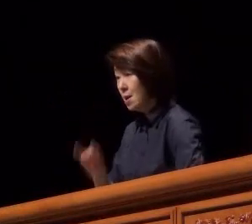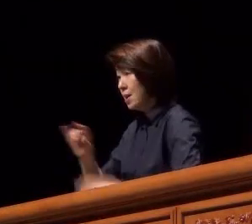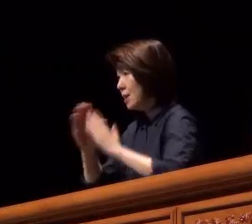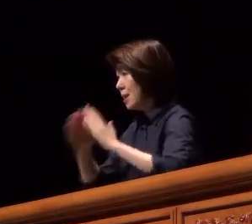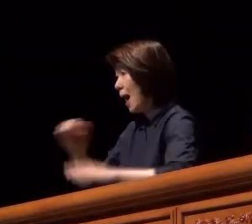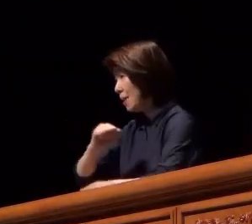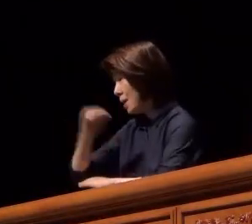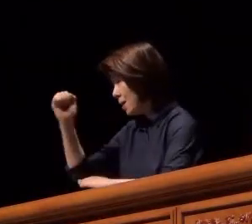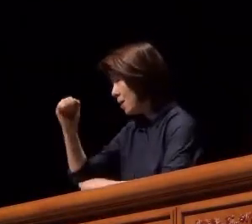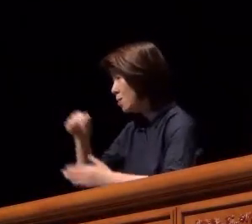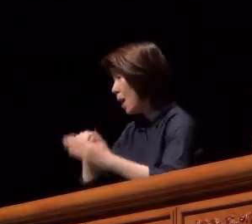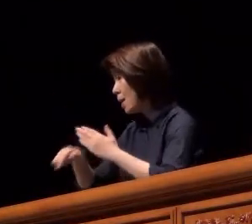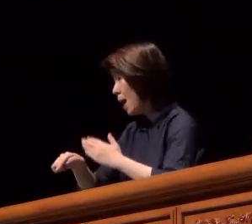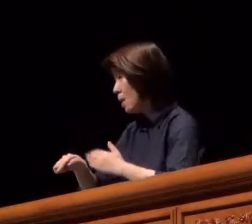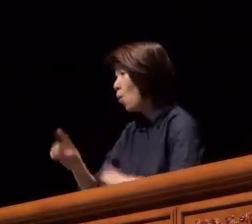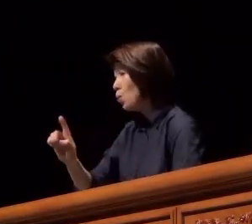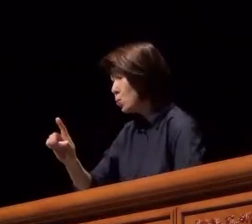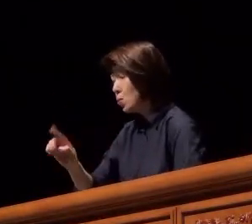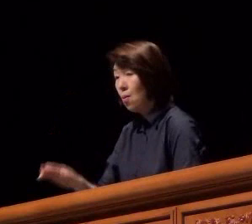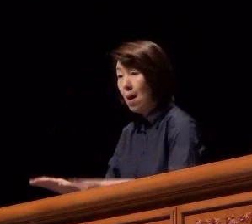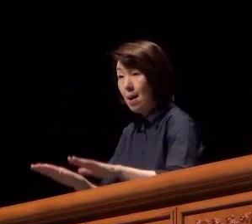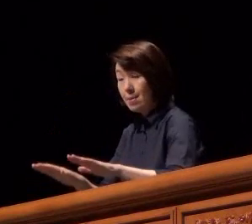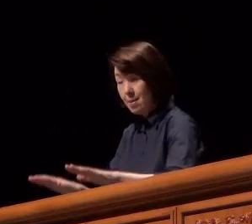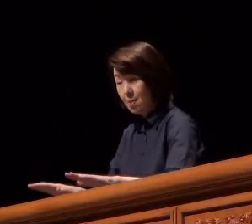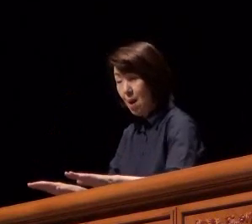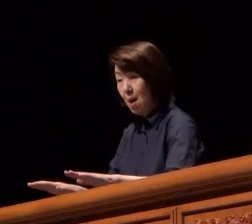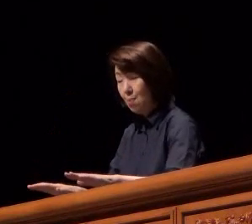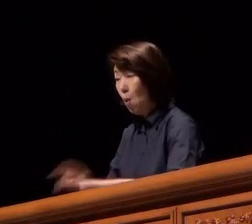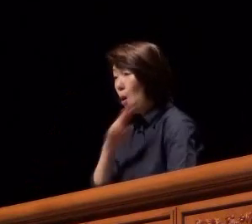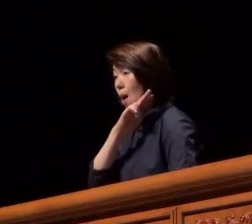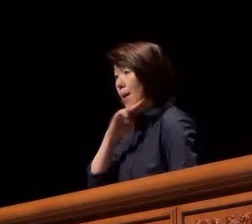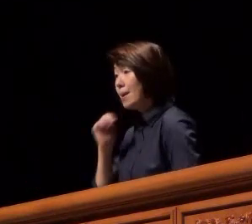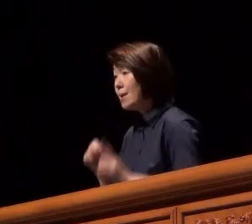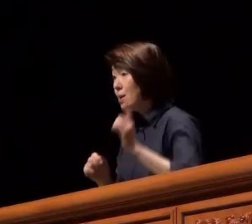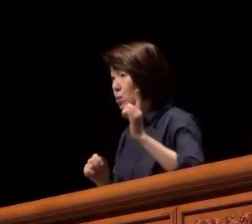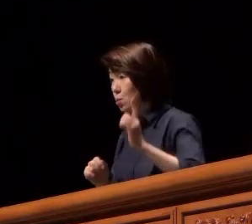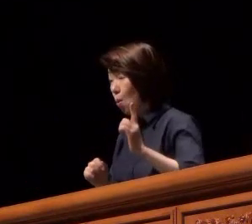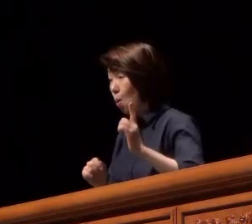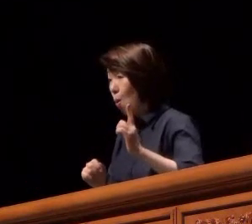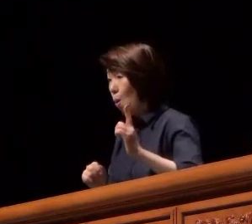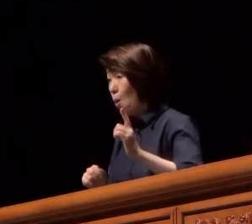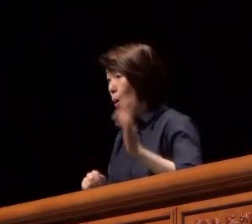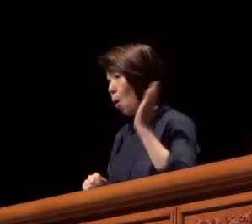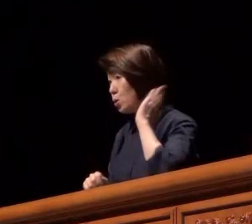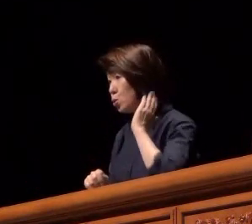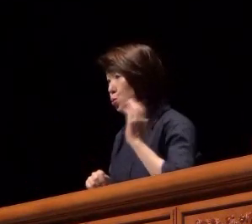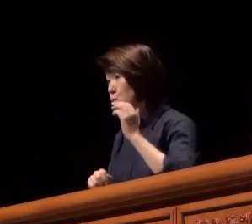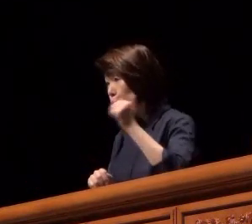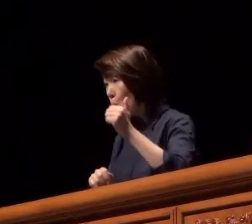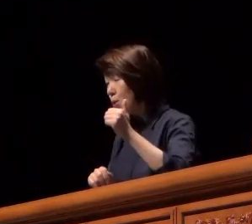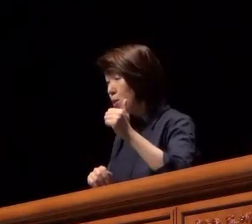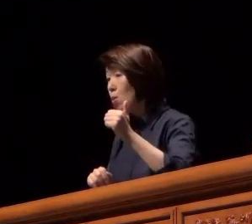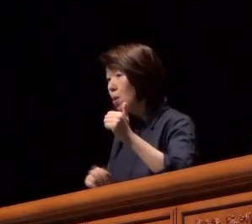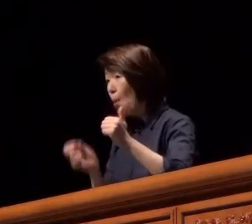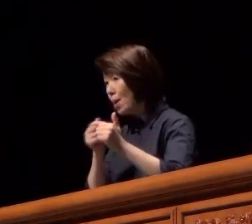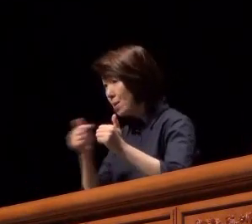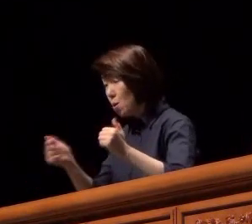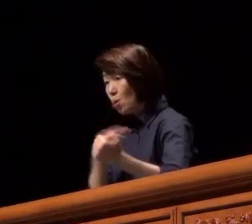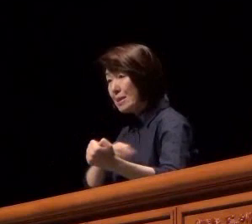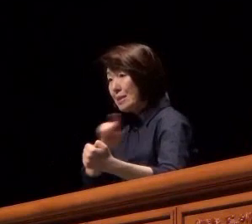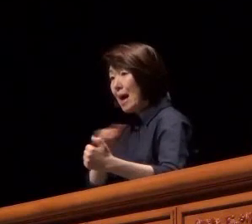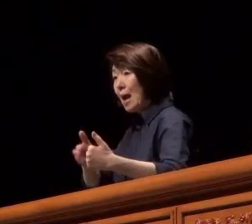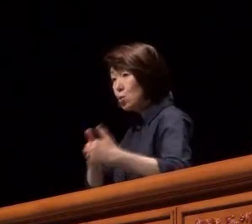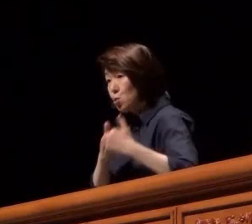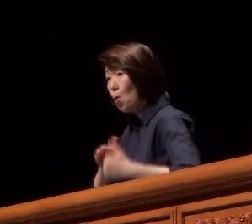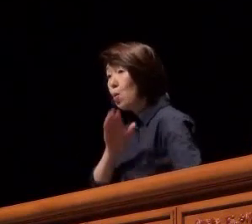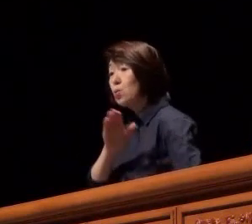で否認されたということはね、今 の、 あのイギリスの首相にとっても非常にこれは力強いこと